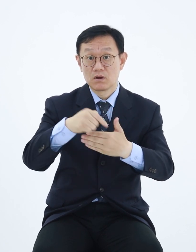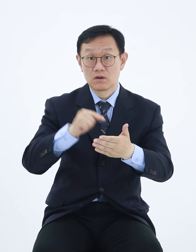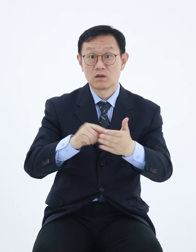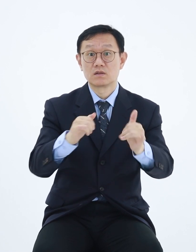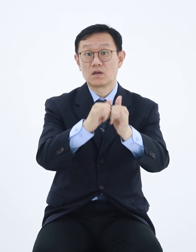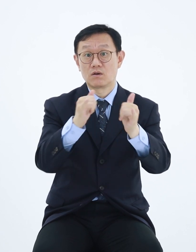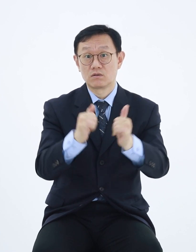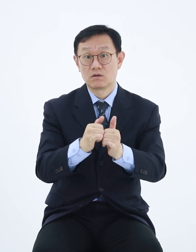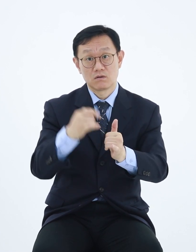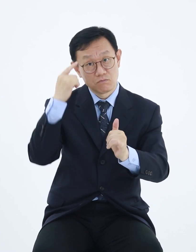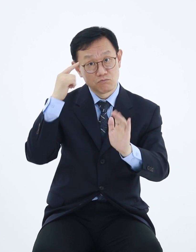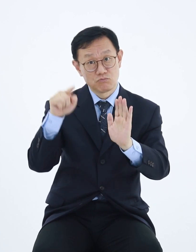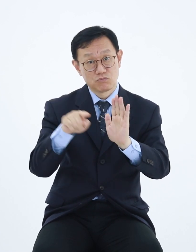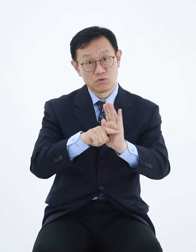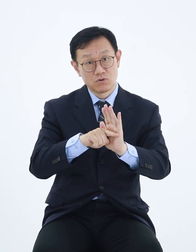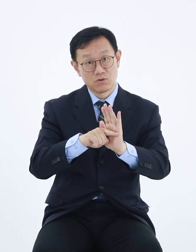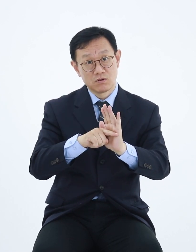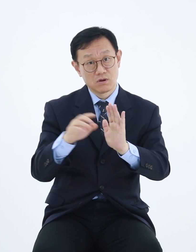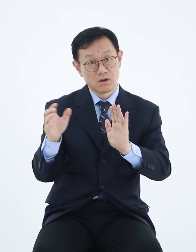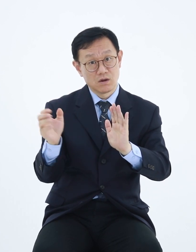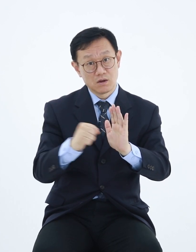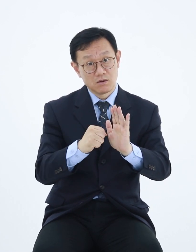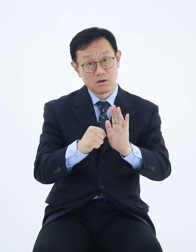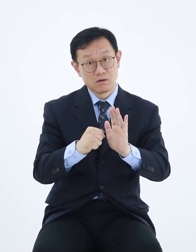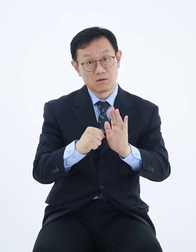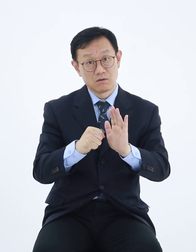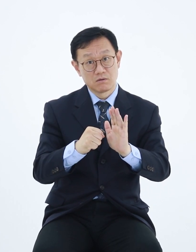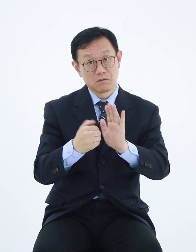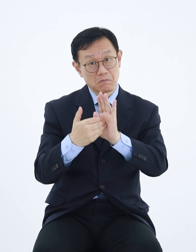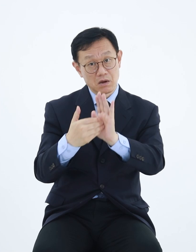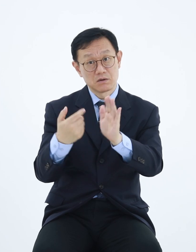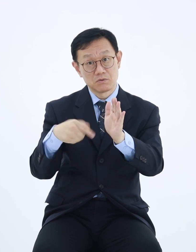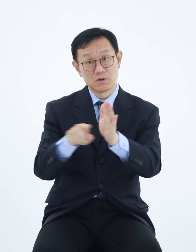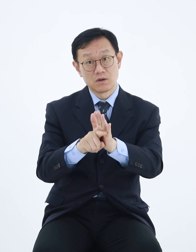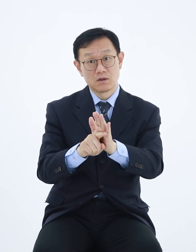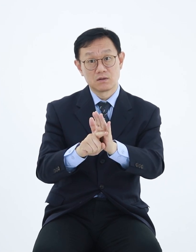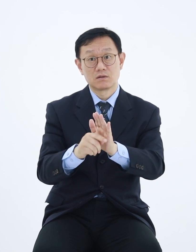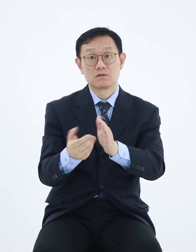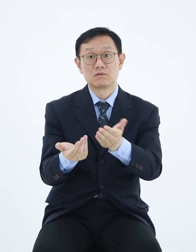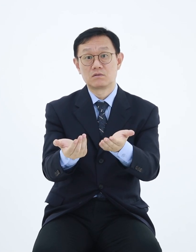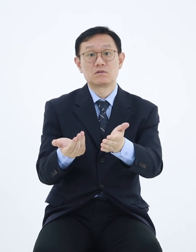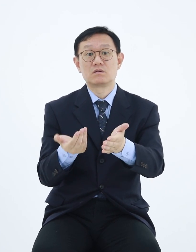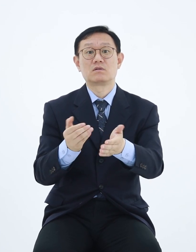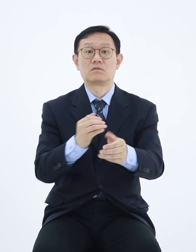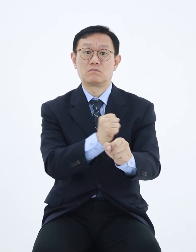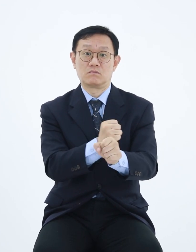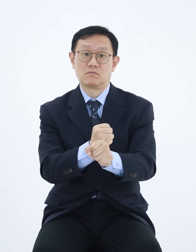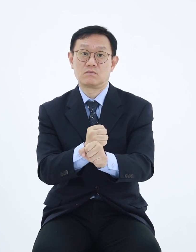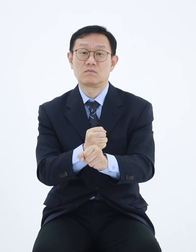부정적 자세를 가짐으로써 생길 수 있는 손상을 방지하기 위한 대책, 2차 예방으로